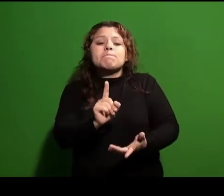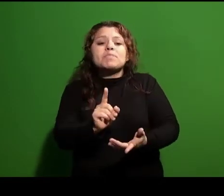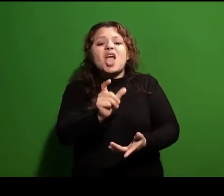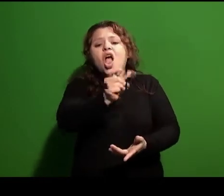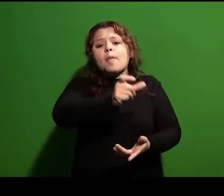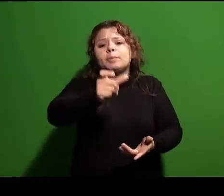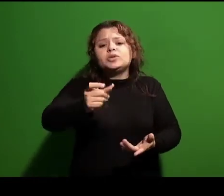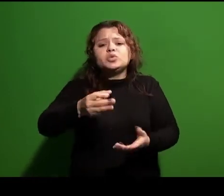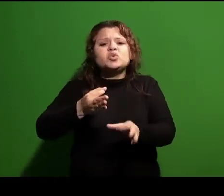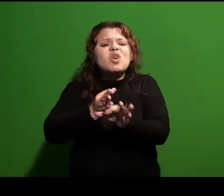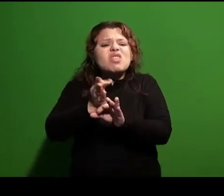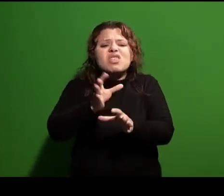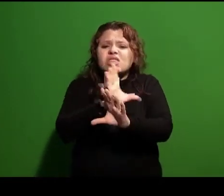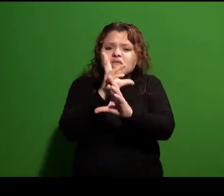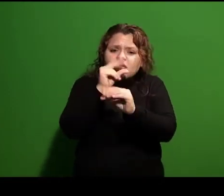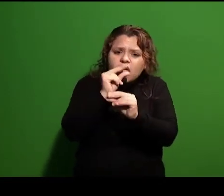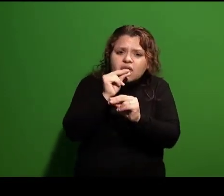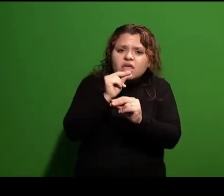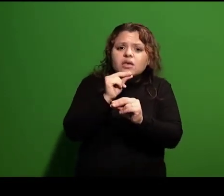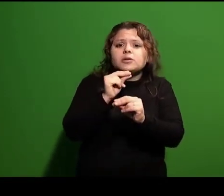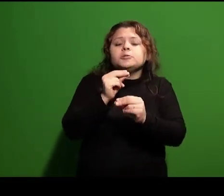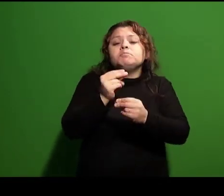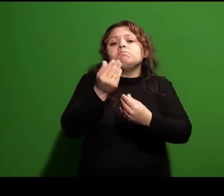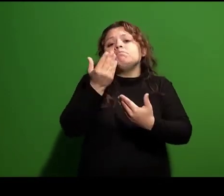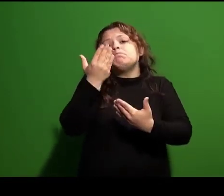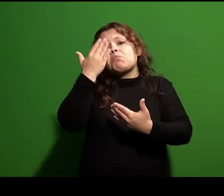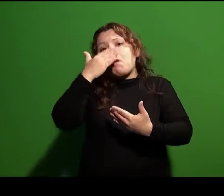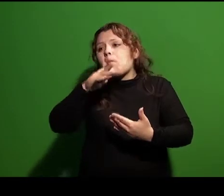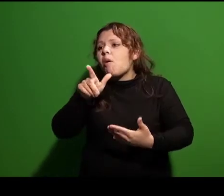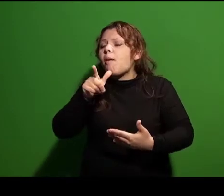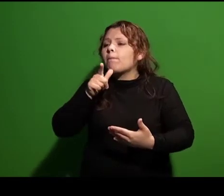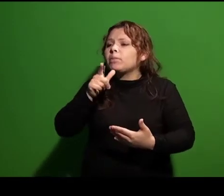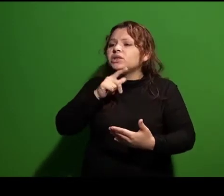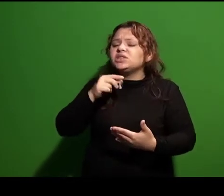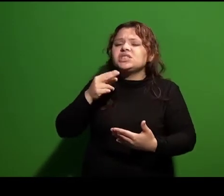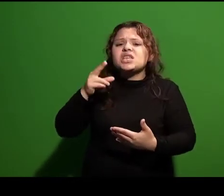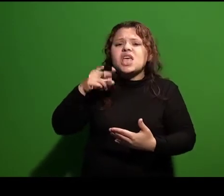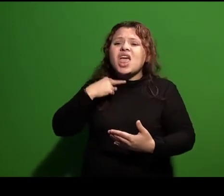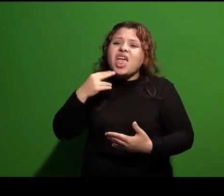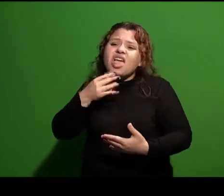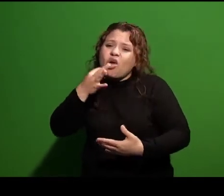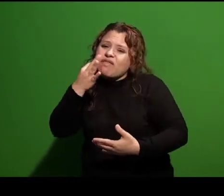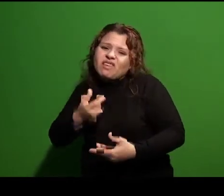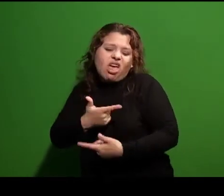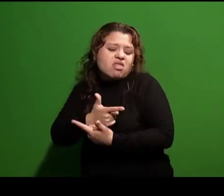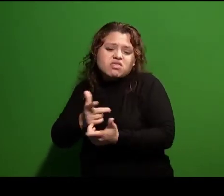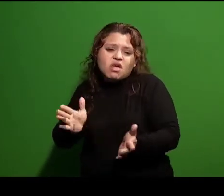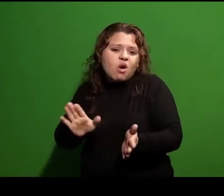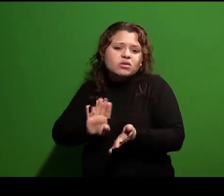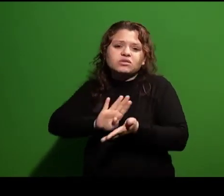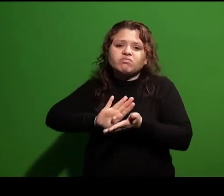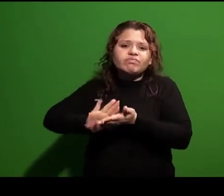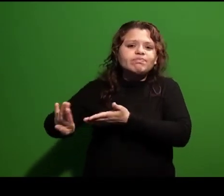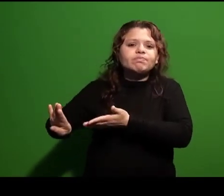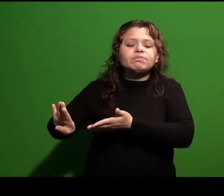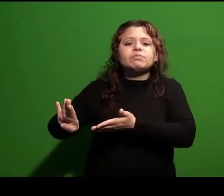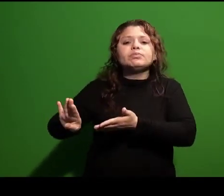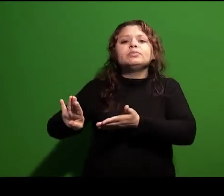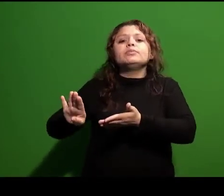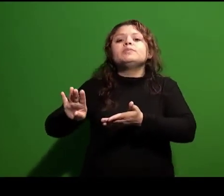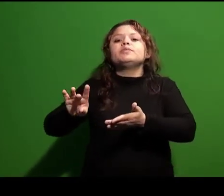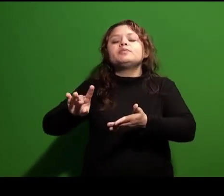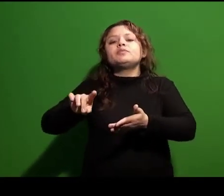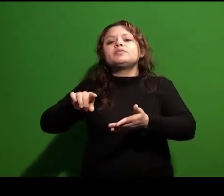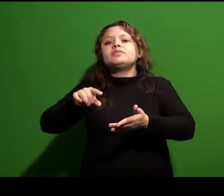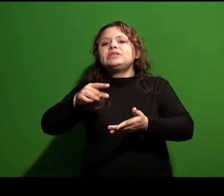cual todos han sido participantes, entonces sois bastardos y no hijos. Por otra parte, tuvimos a